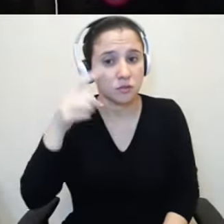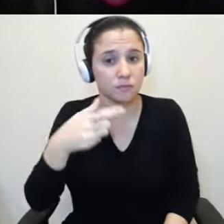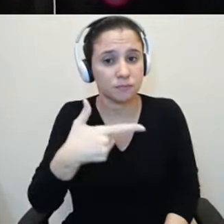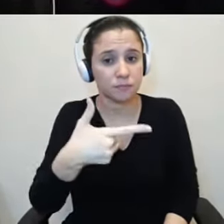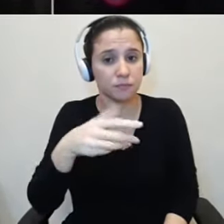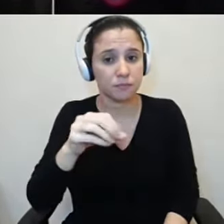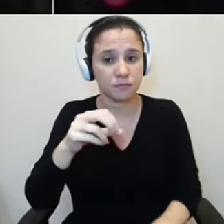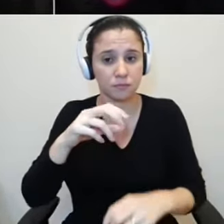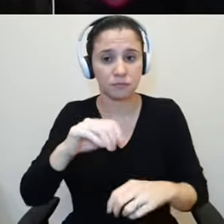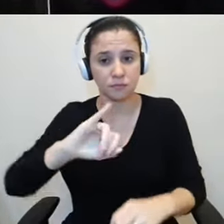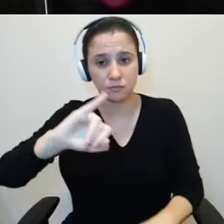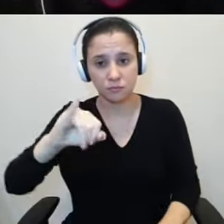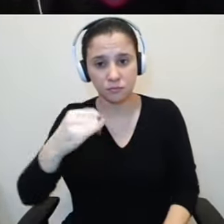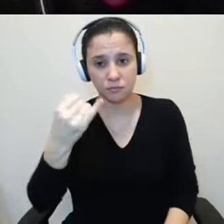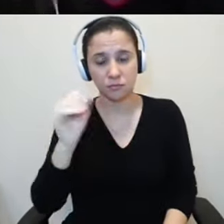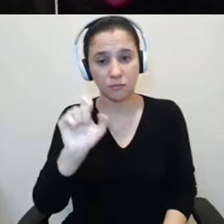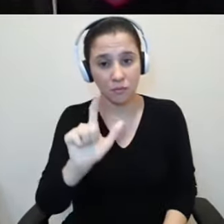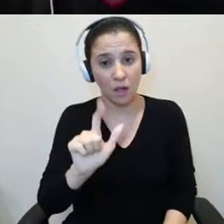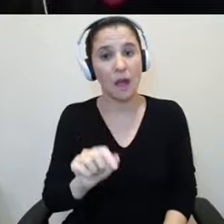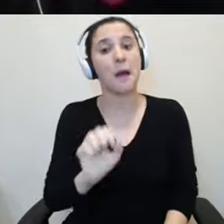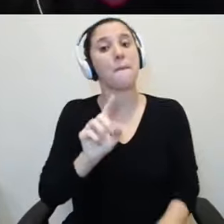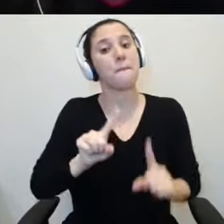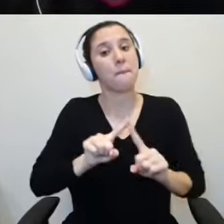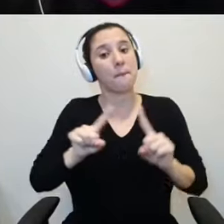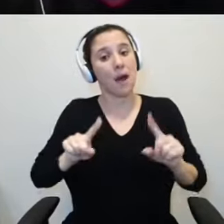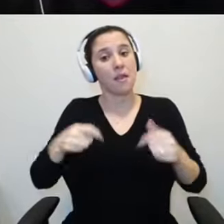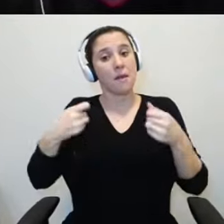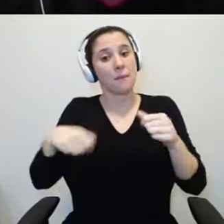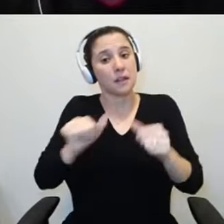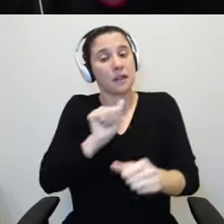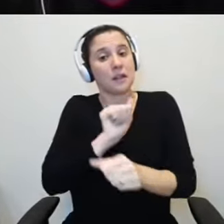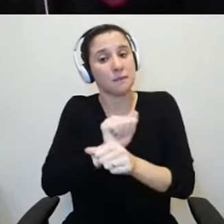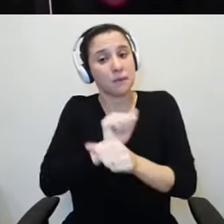aprovação no Conselho de Campos aí,